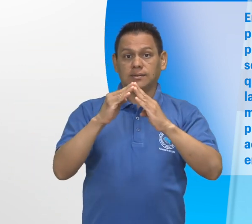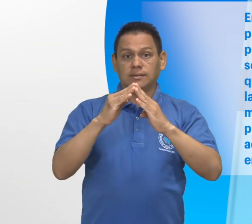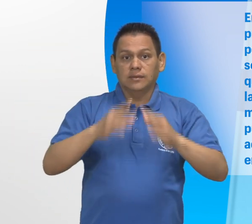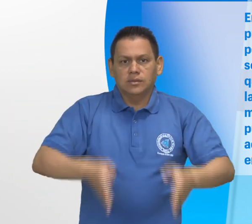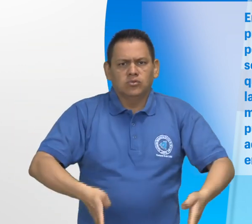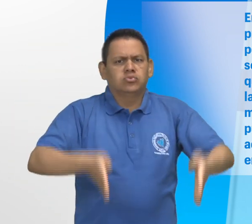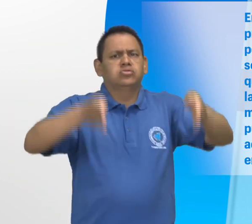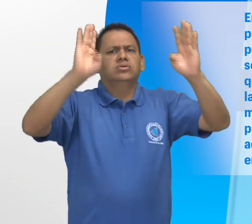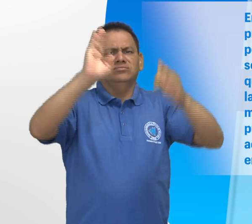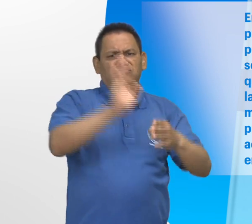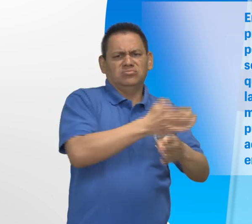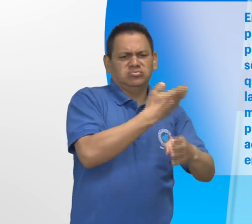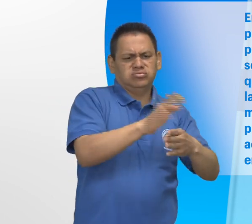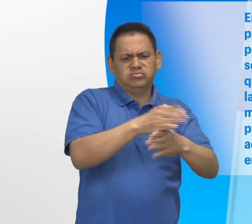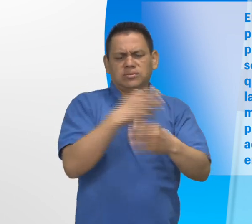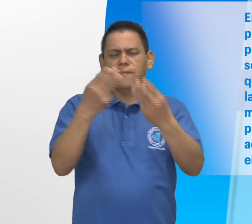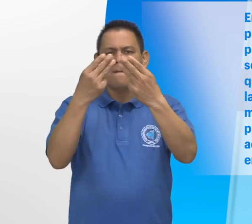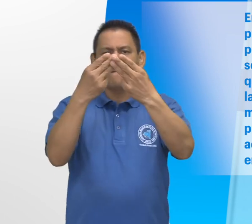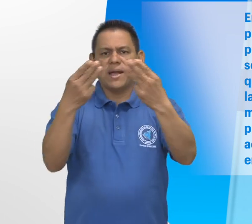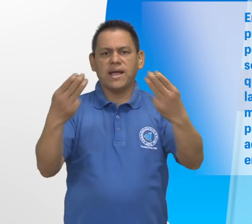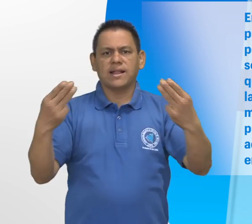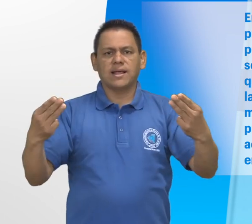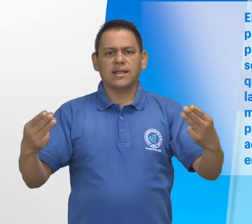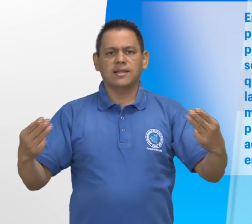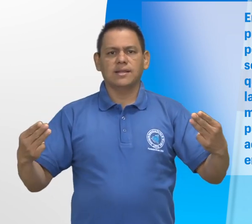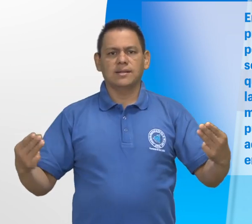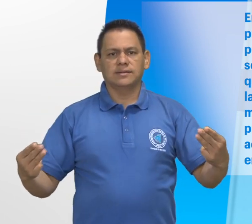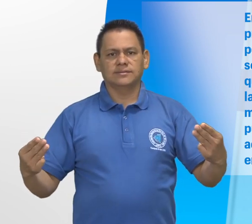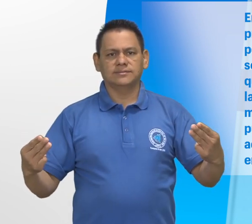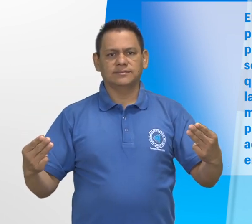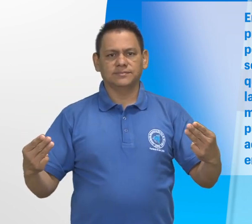Los bienes inmuebles mencionados en el párrafo primero